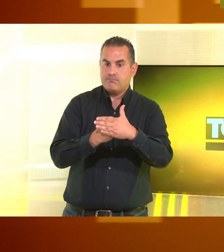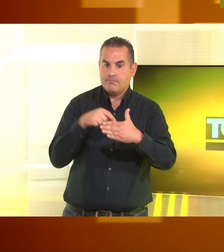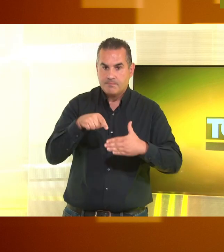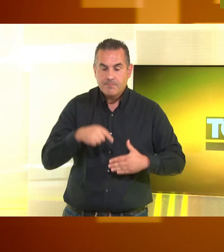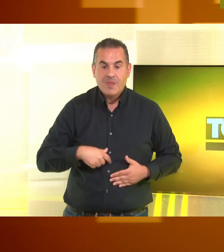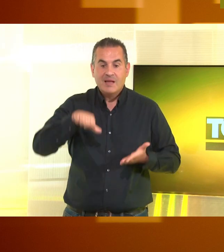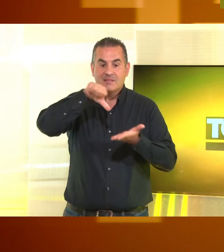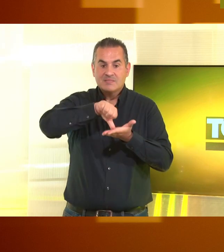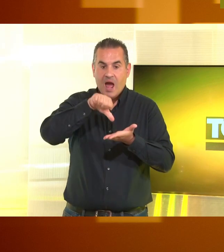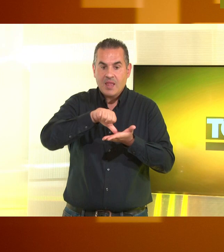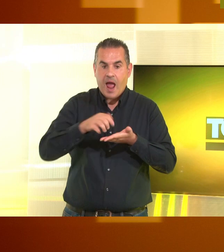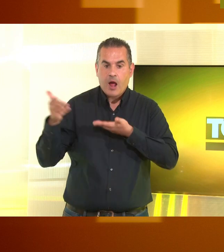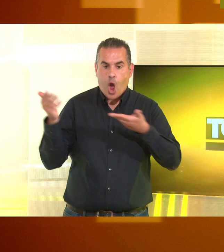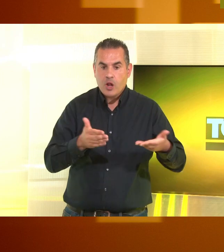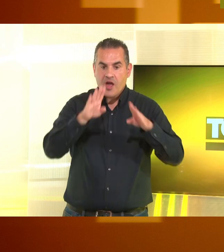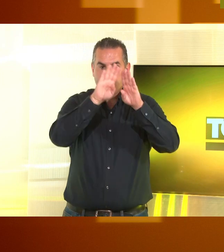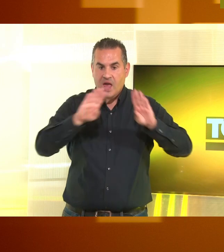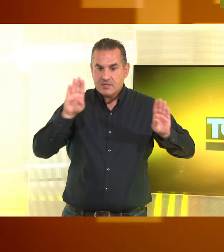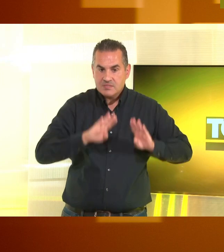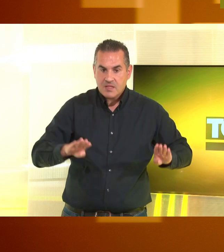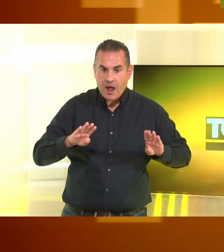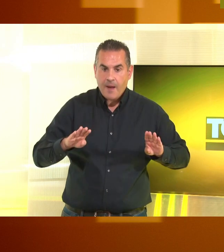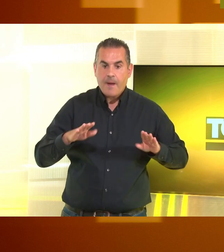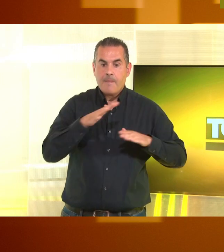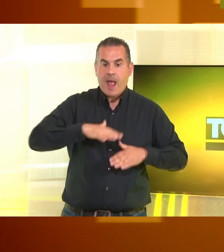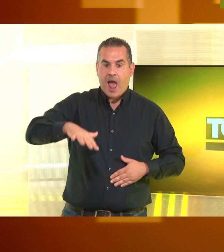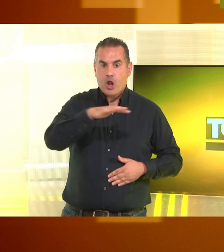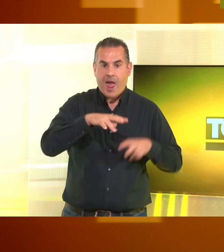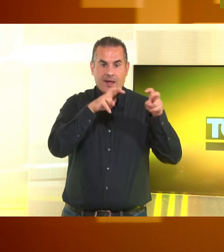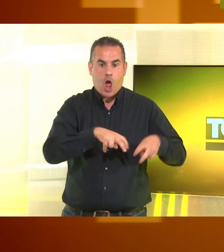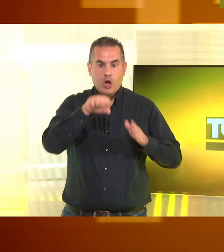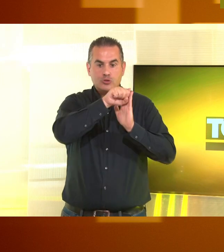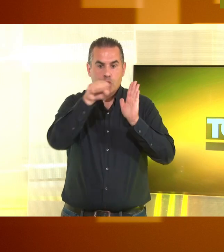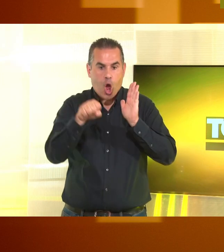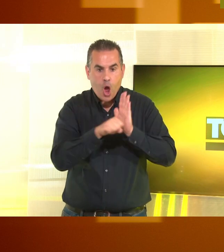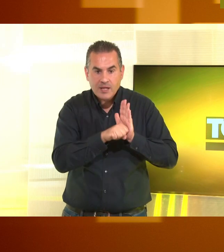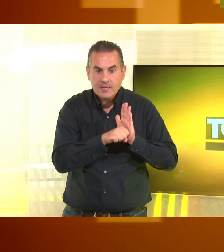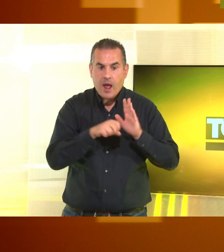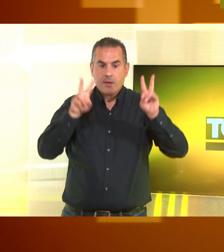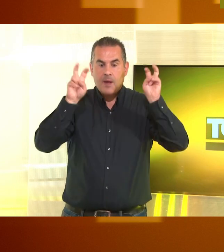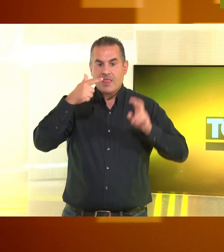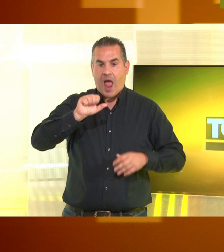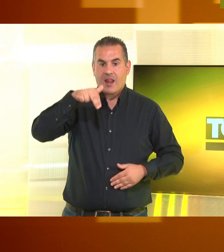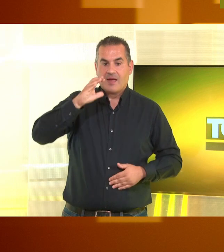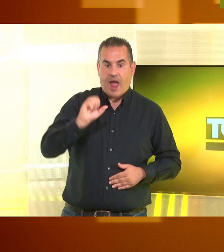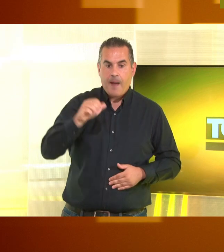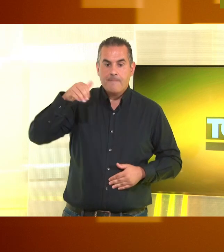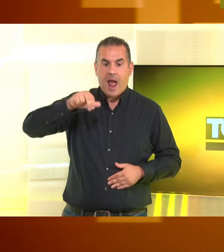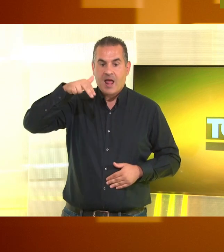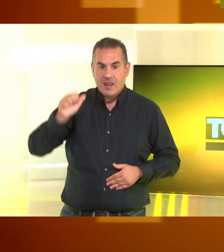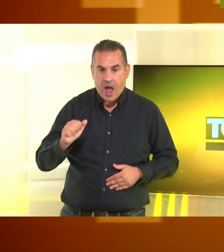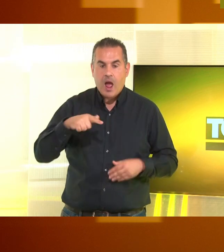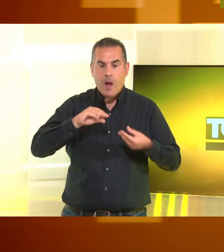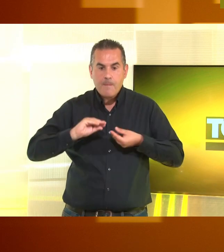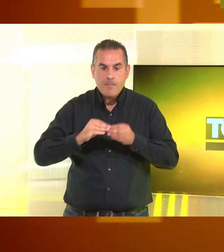di monociclo, giocoleria e teatro dei clown, a quelli di archeologia curati dallo staff di Tancamanna.